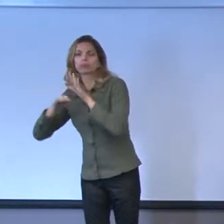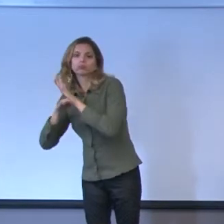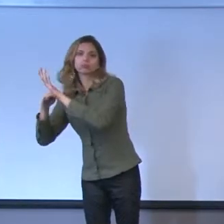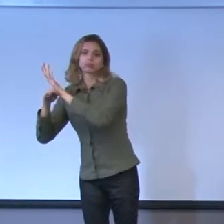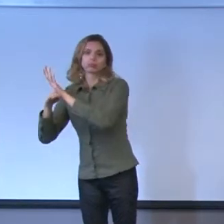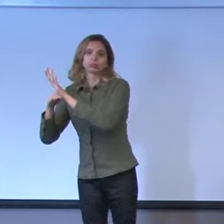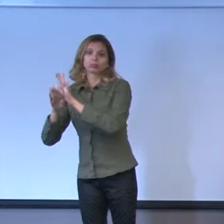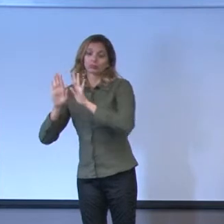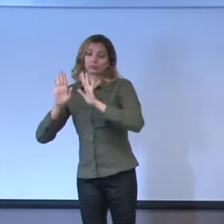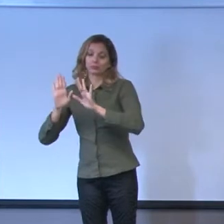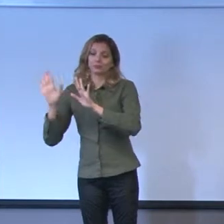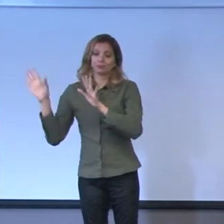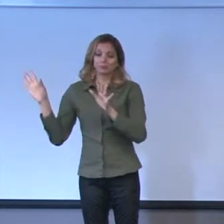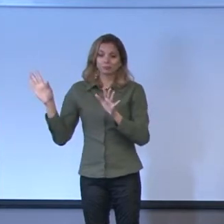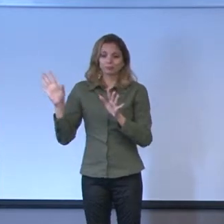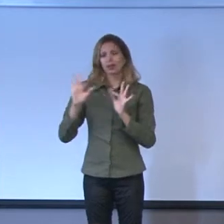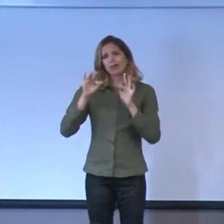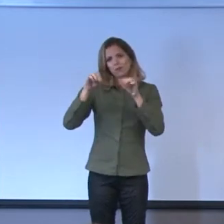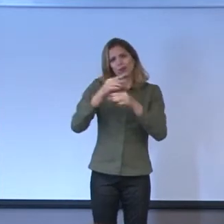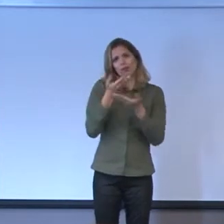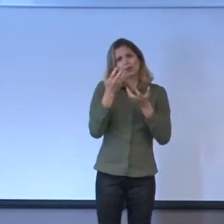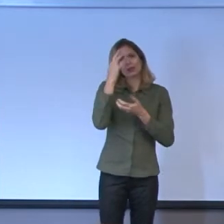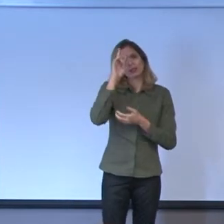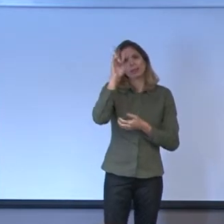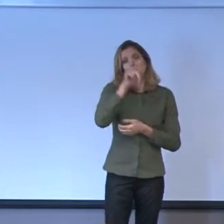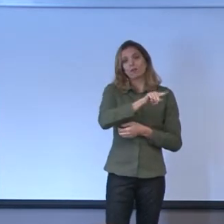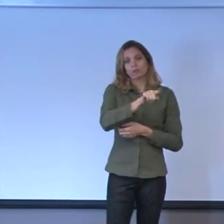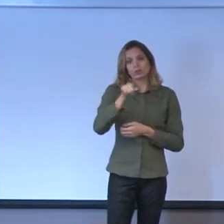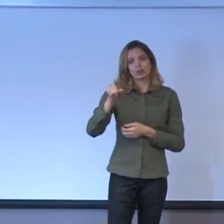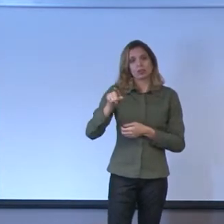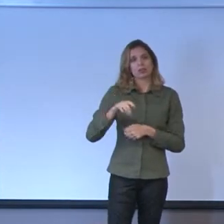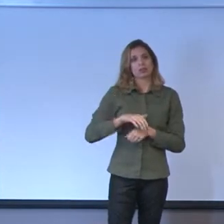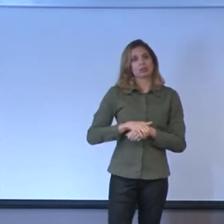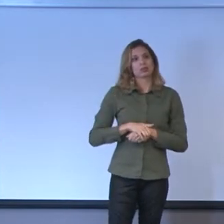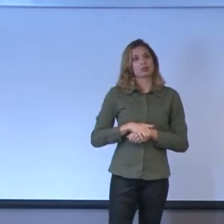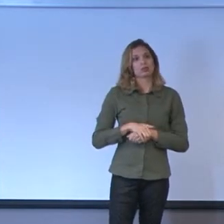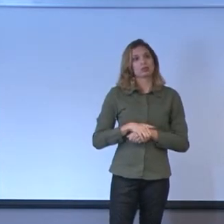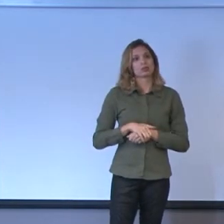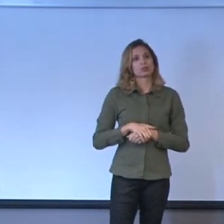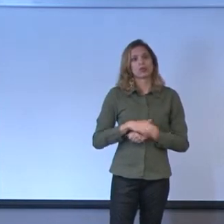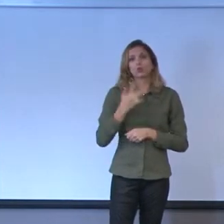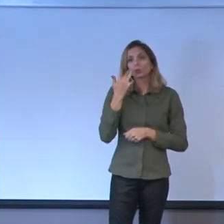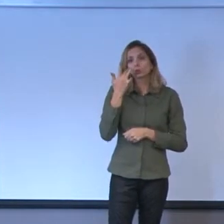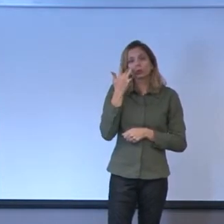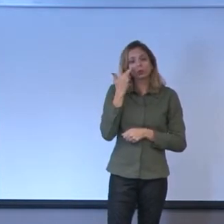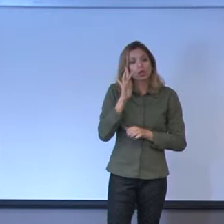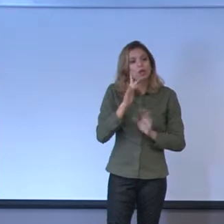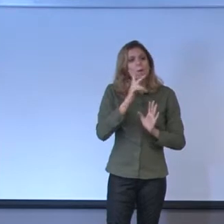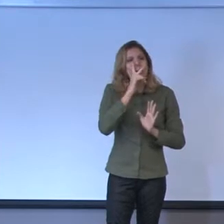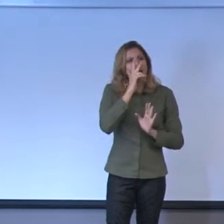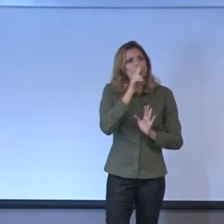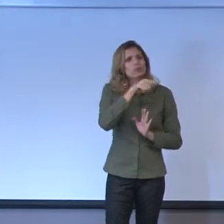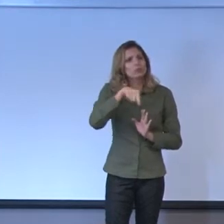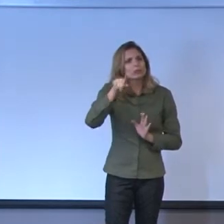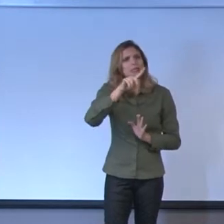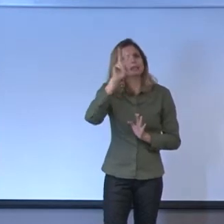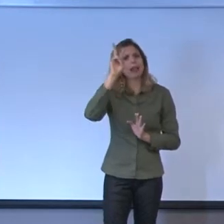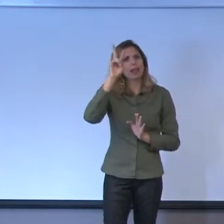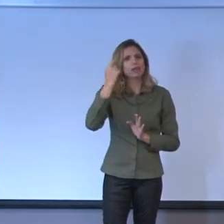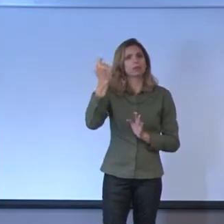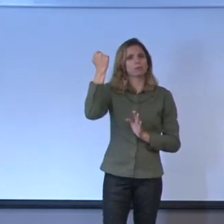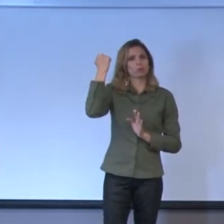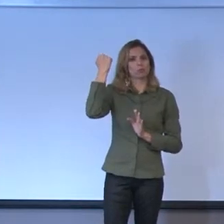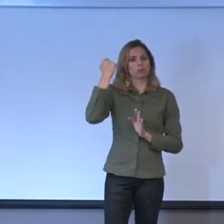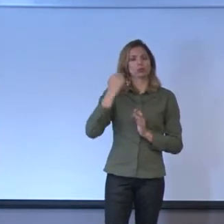E, por fim, eu queria lembrar para vocês um caso. Vocês, não sei se acho que está fresco na cabeça de vocês.